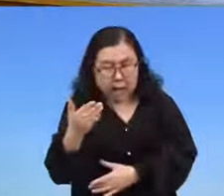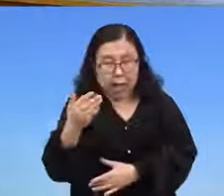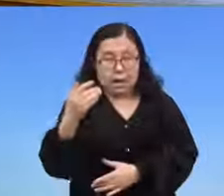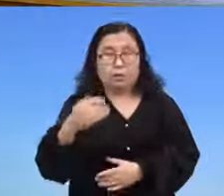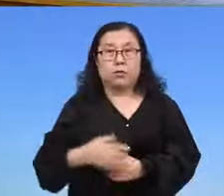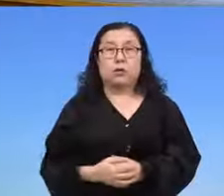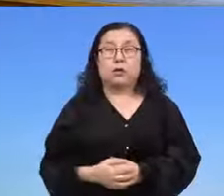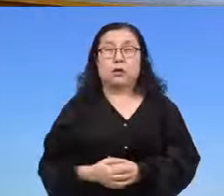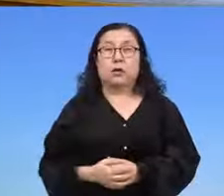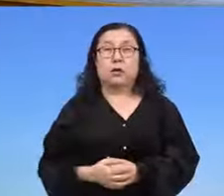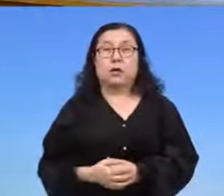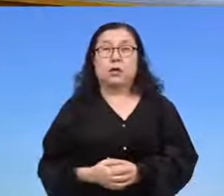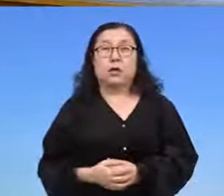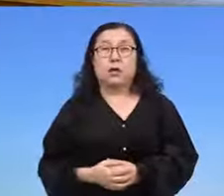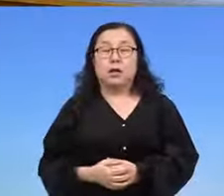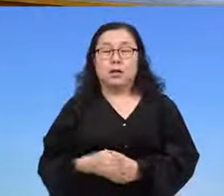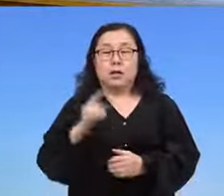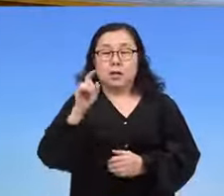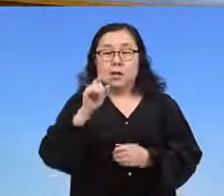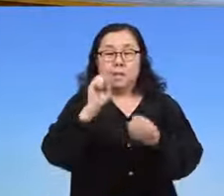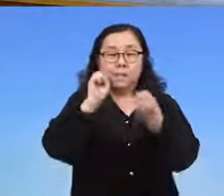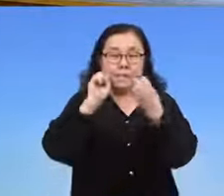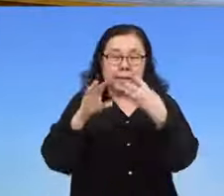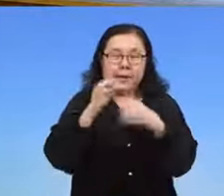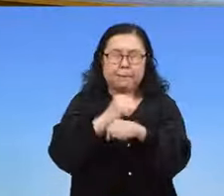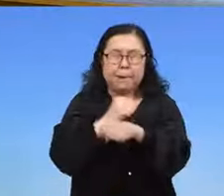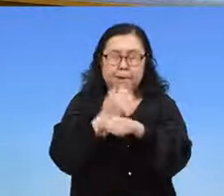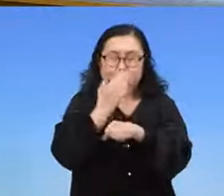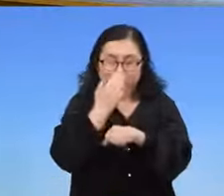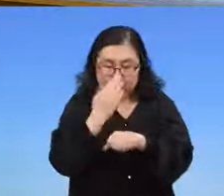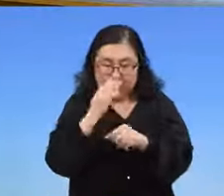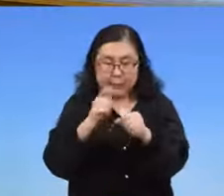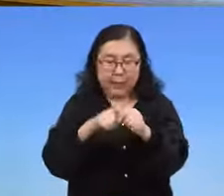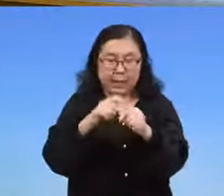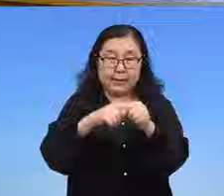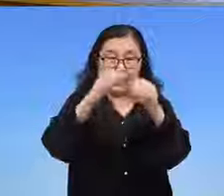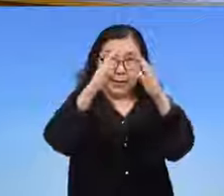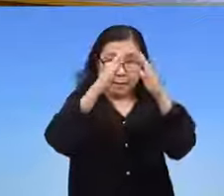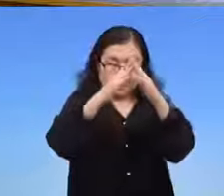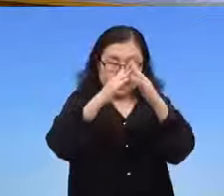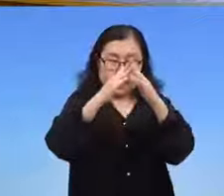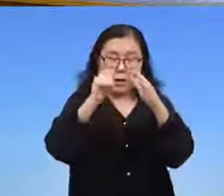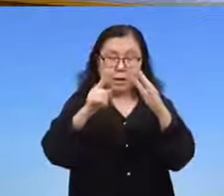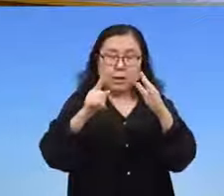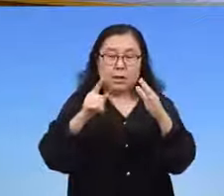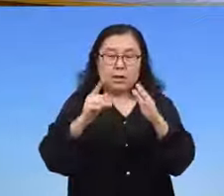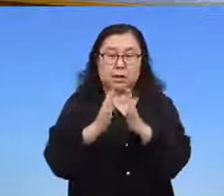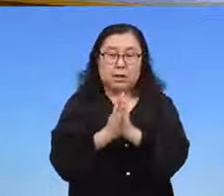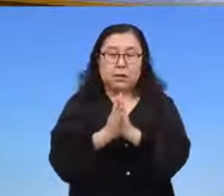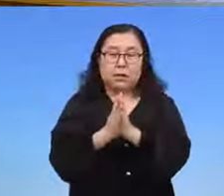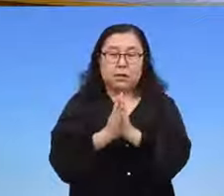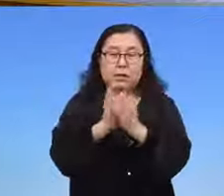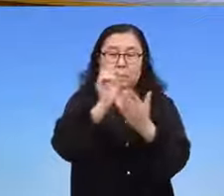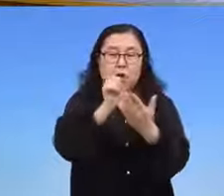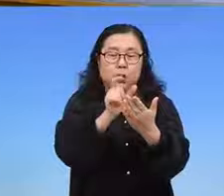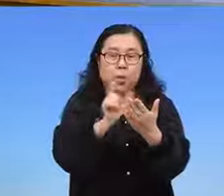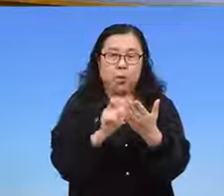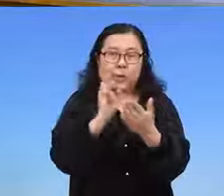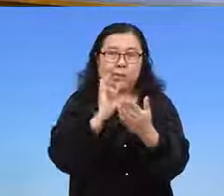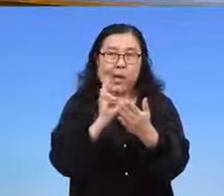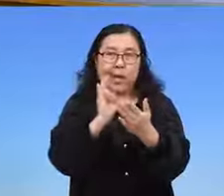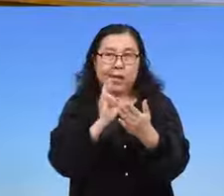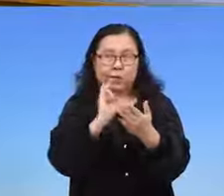그랬더니 5절에서 바로 답이 나옵니다. 이르되 유대 베들레헴이오니 이는 선지자로 이렇게